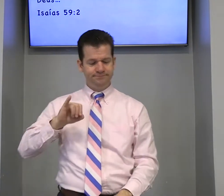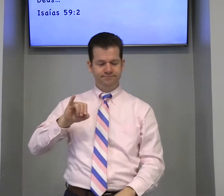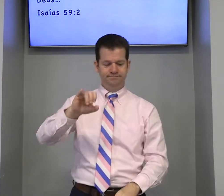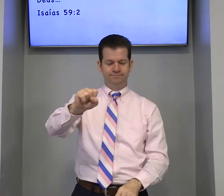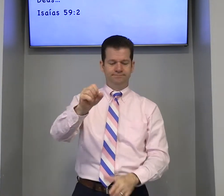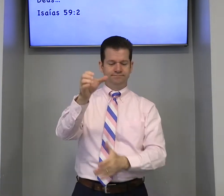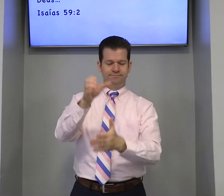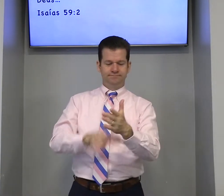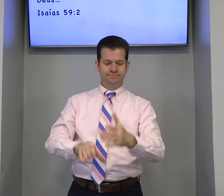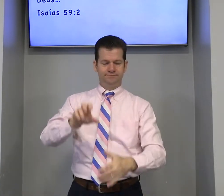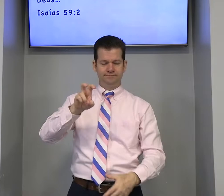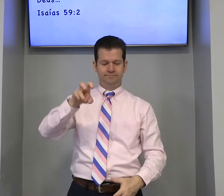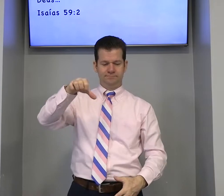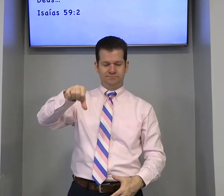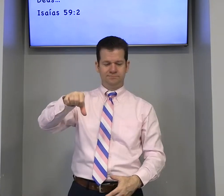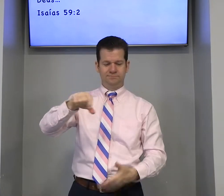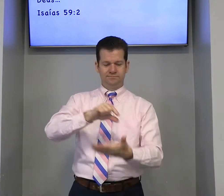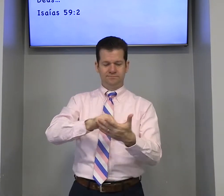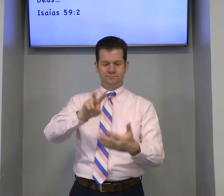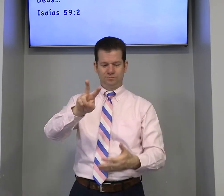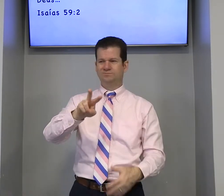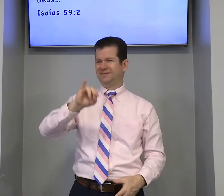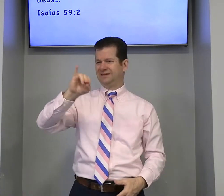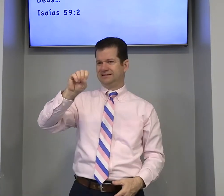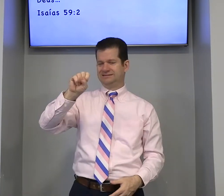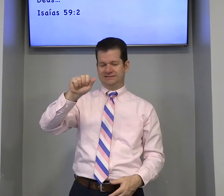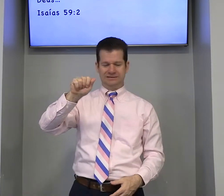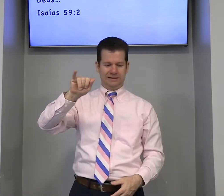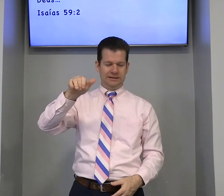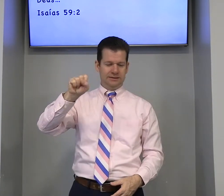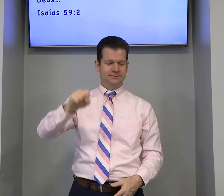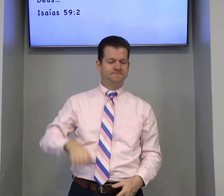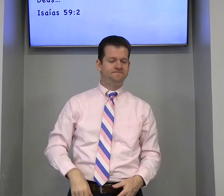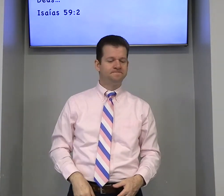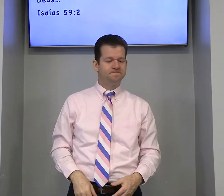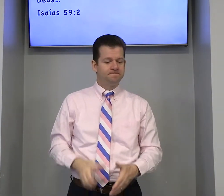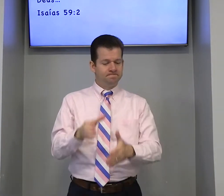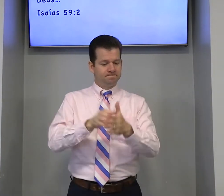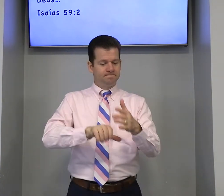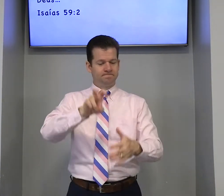castigo. Isaías capítulo 59, versículo 2.